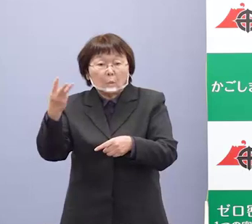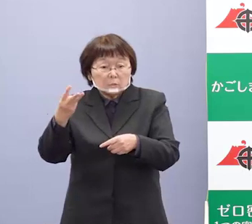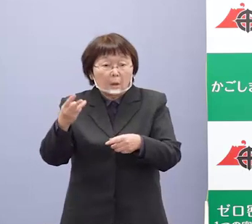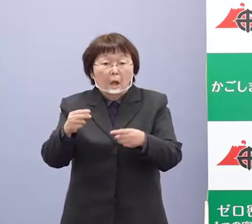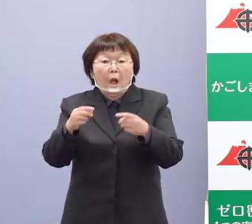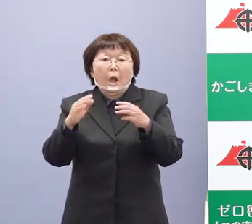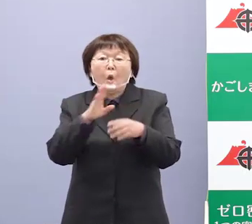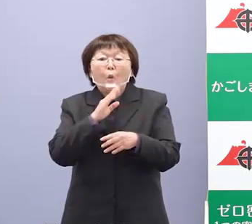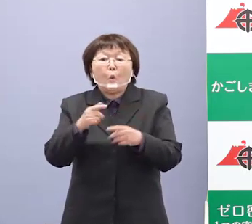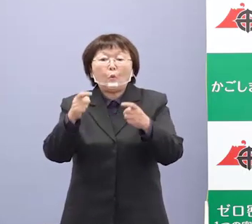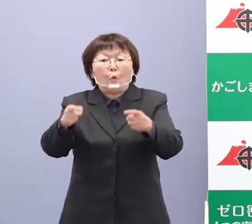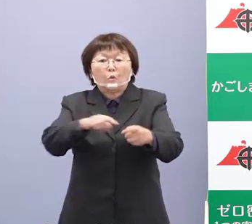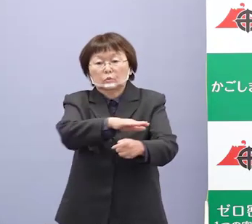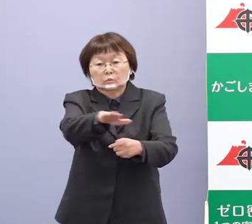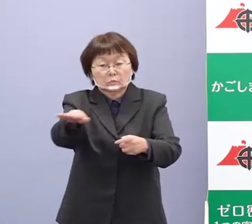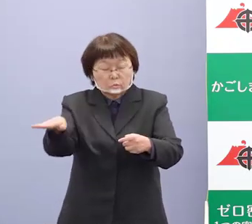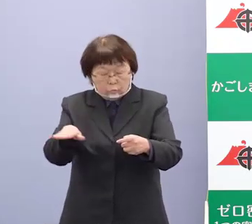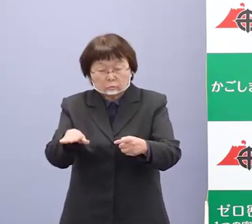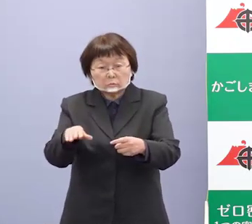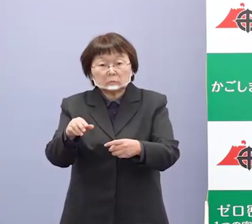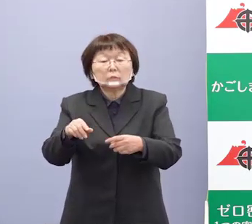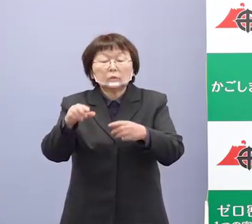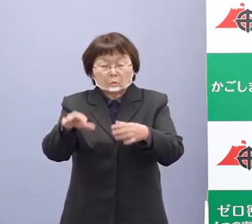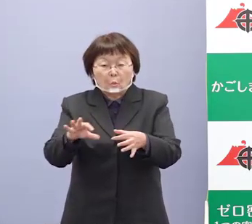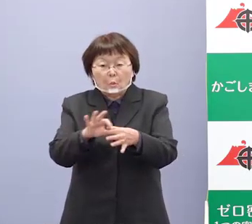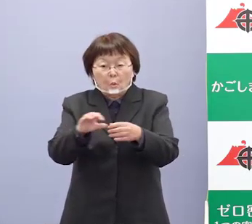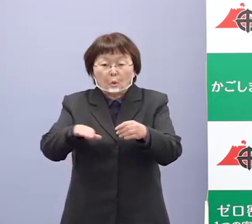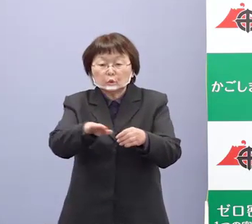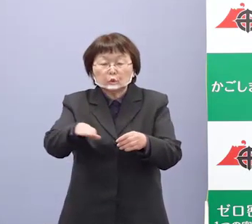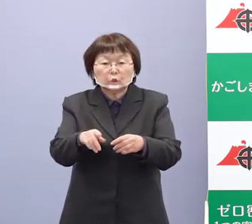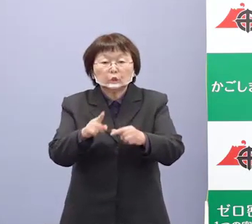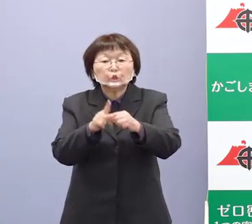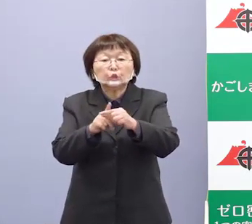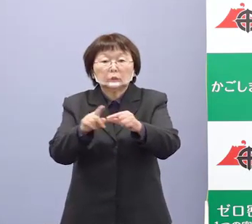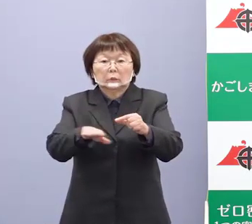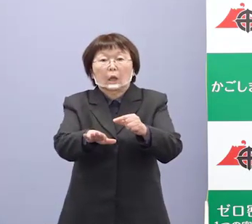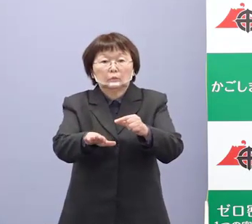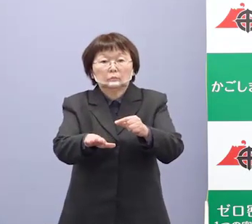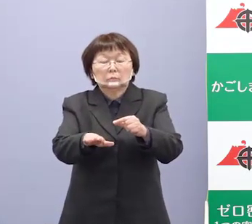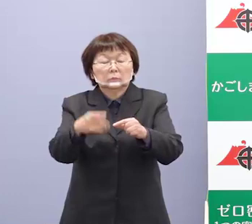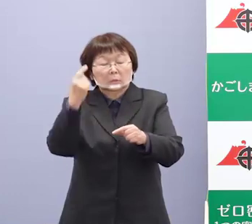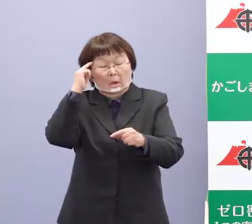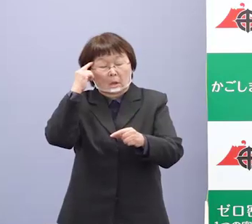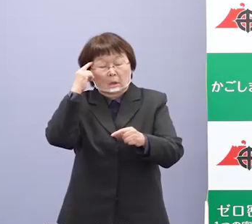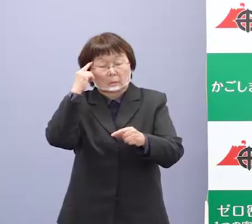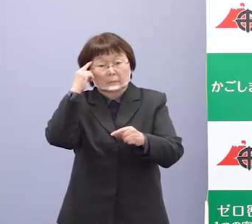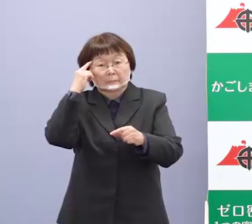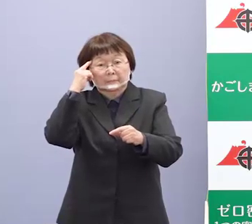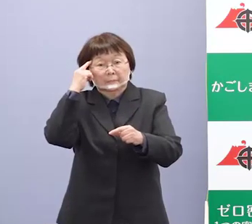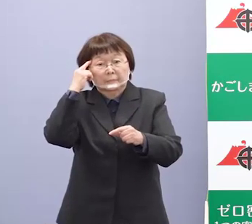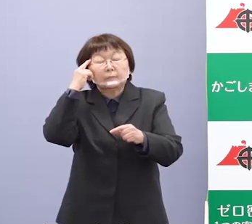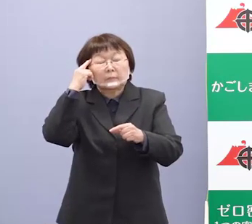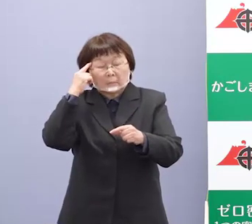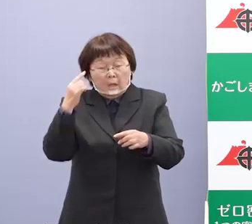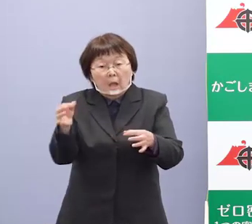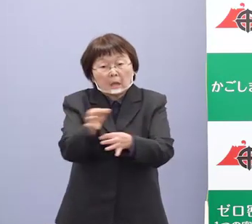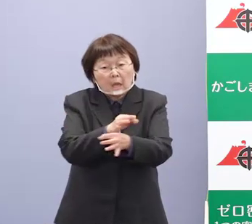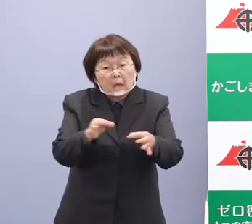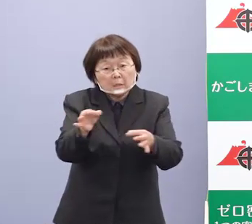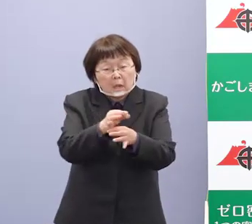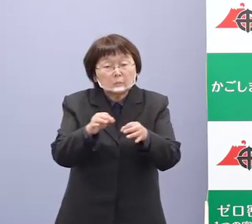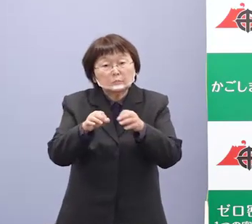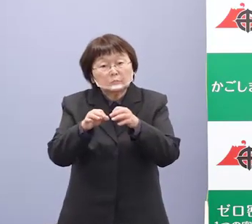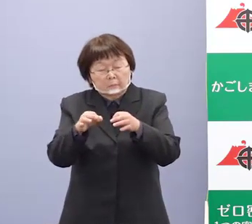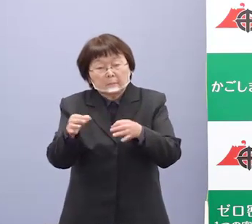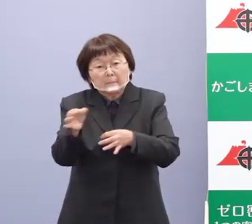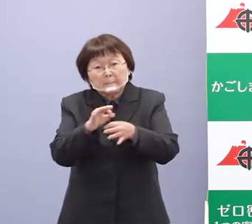リアの今後のまちづくりの核になるということを丁寧にご説明してまいりたいと思いますし、またこれはこの経済波及効果などにつきましても、そして